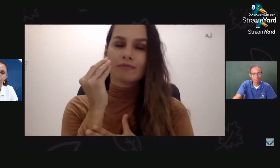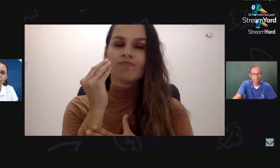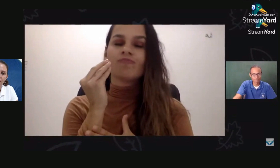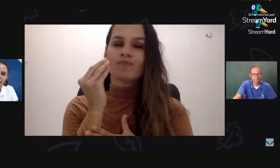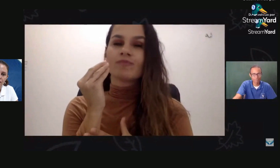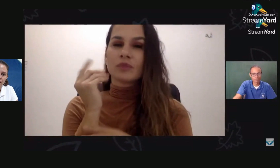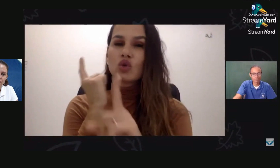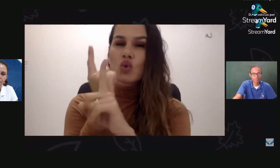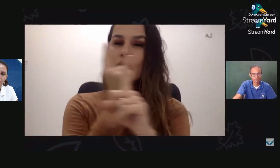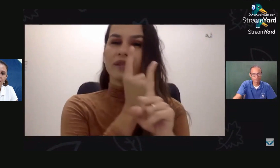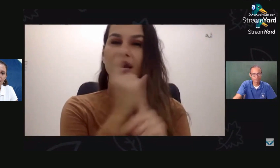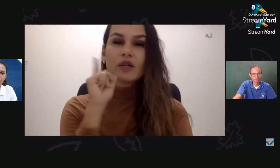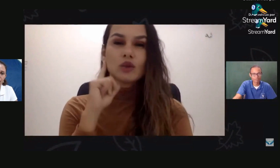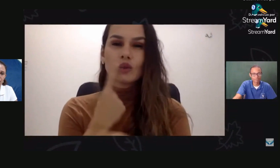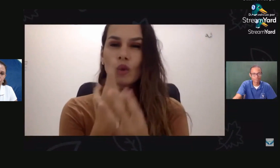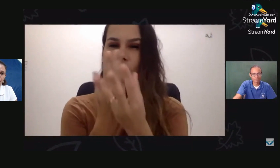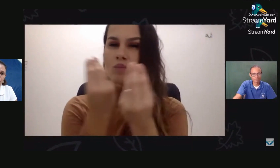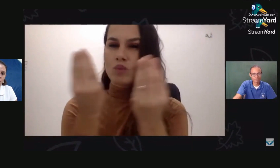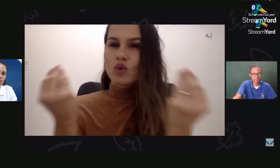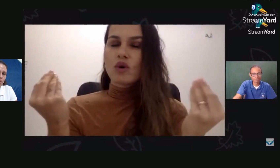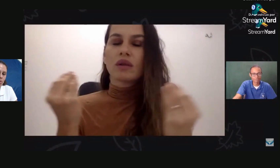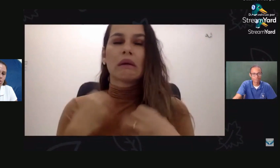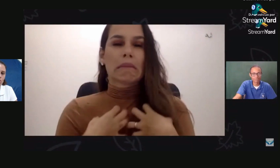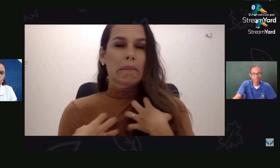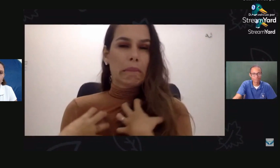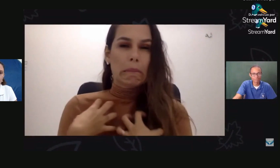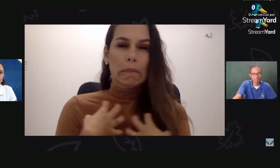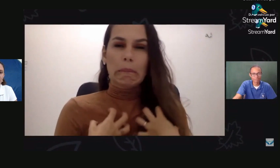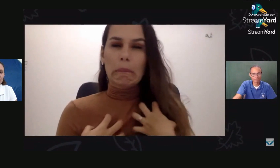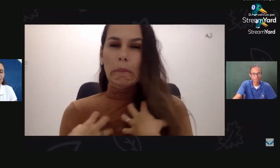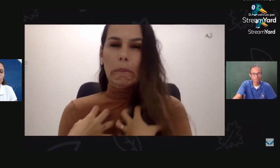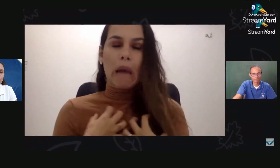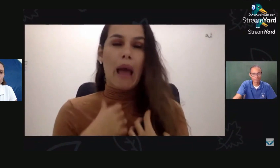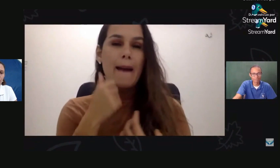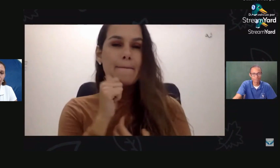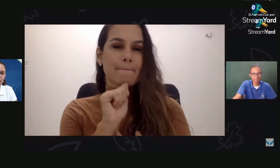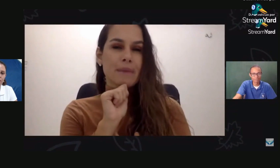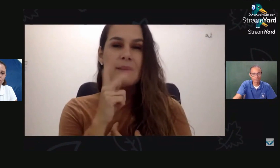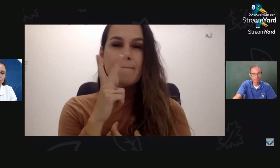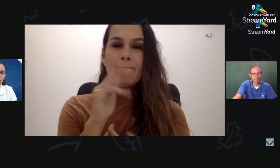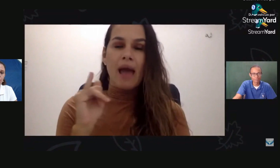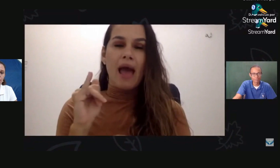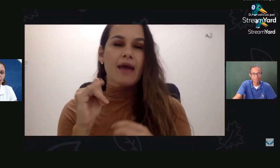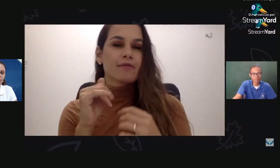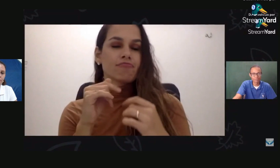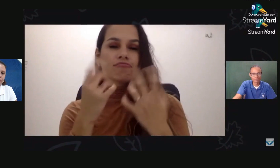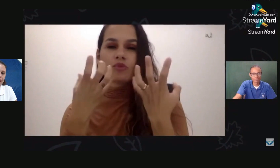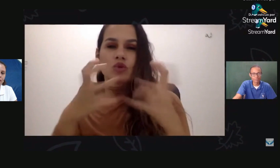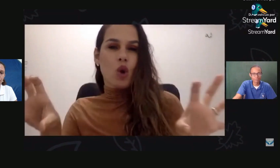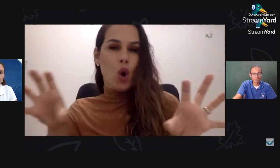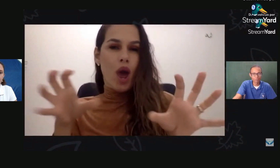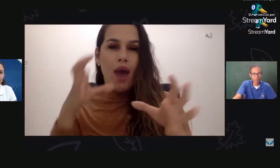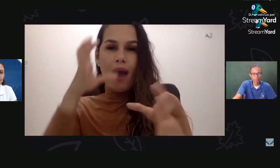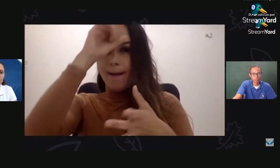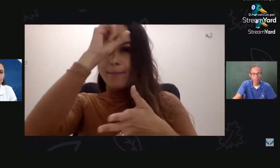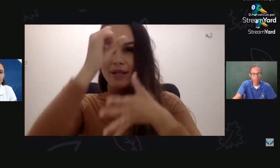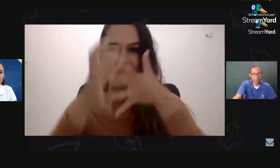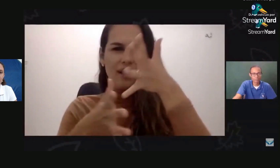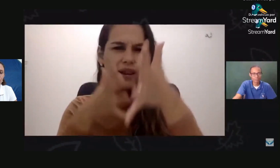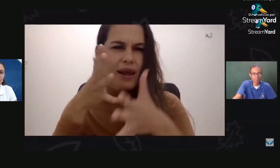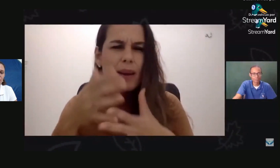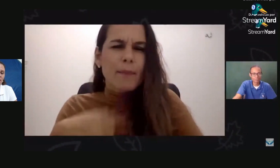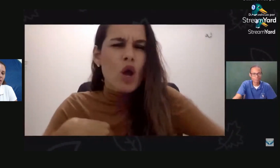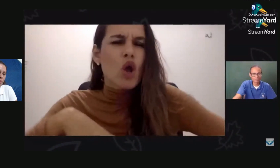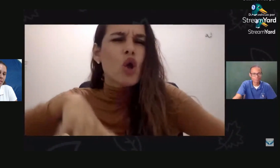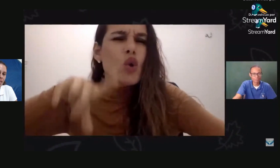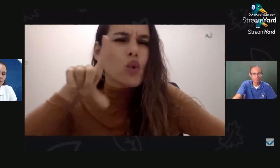as experiências. Eu tenho experiência, já encontrei muito surdo, angustiado, porque a família, a mãe, o pai,